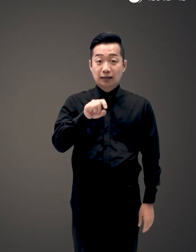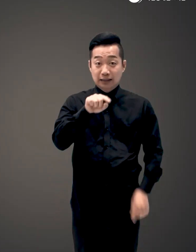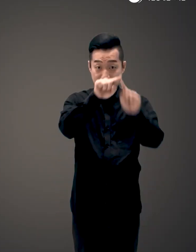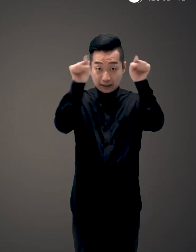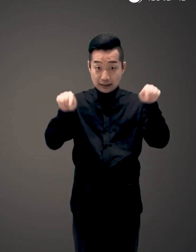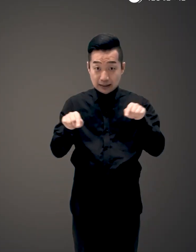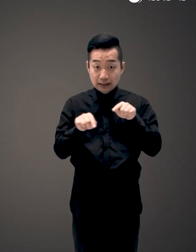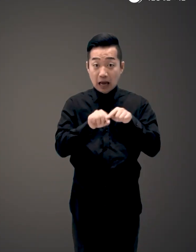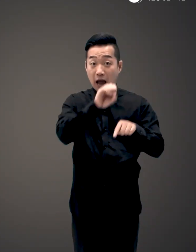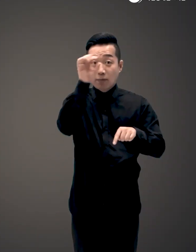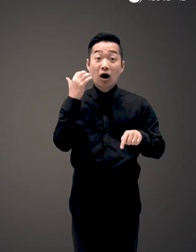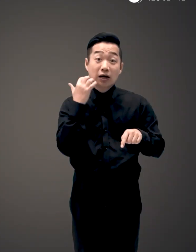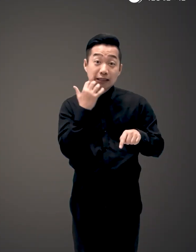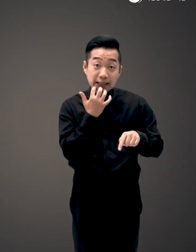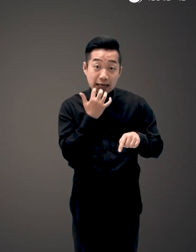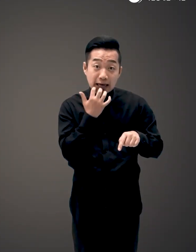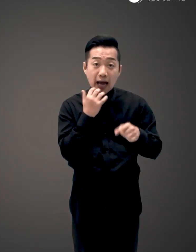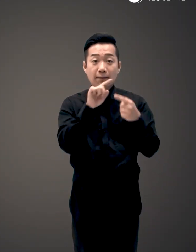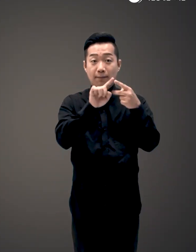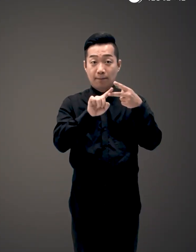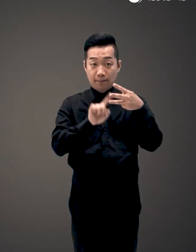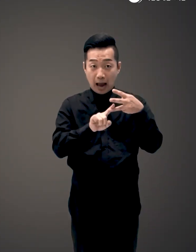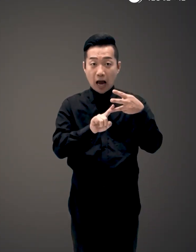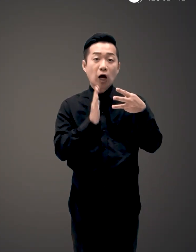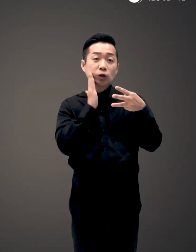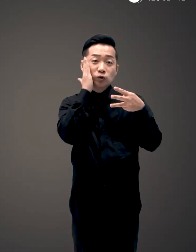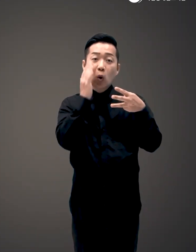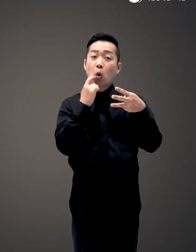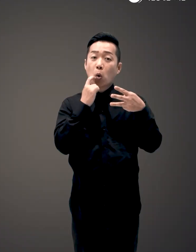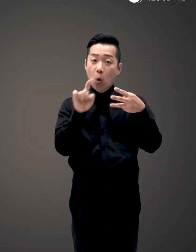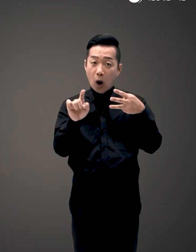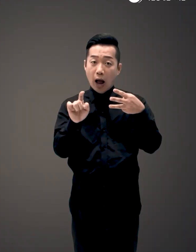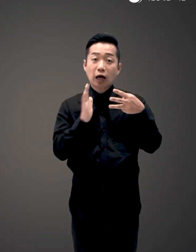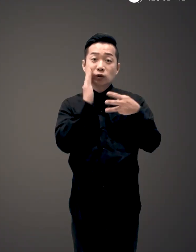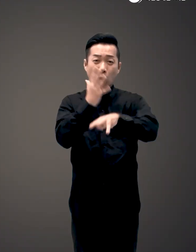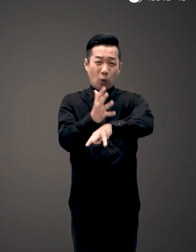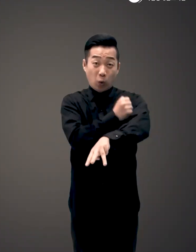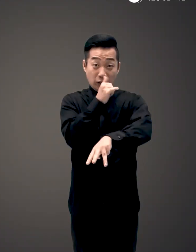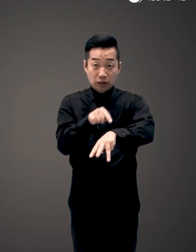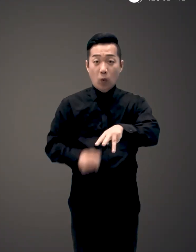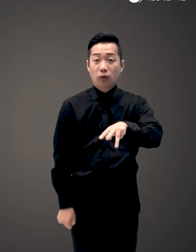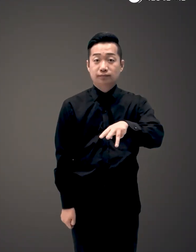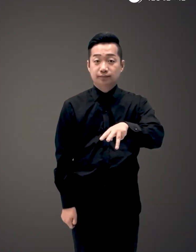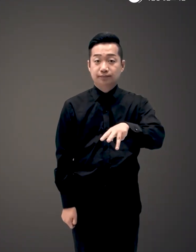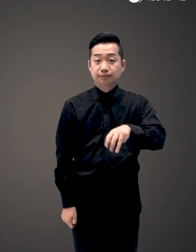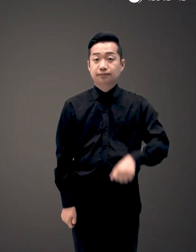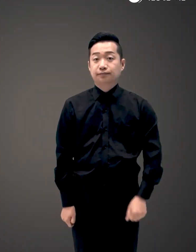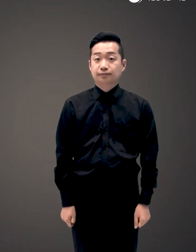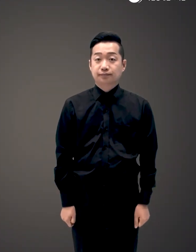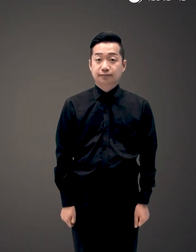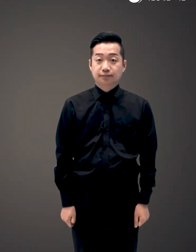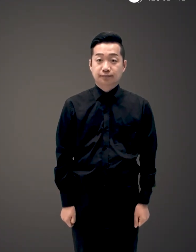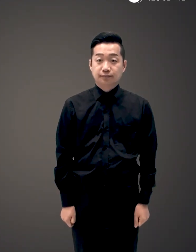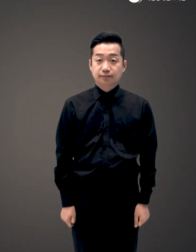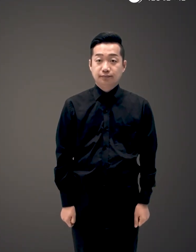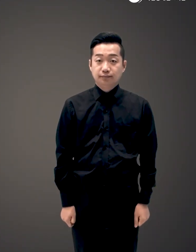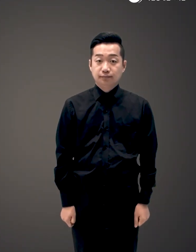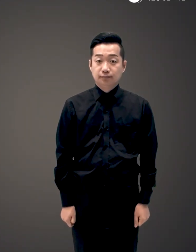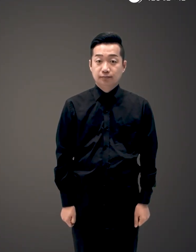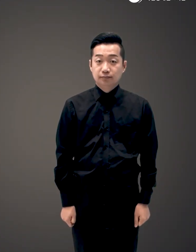별색을 세 가지를 썼어요. 초록색, 노란색, 그리고 찐 녹색. 그리고 여기 보시면 이